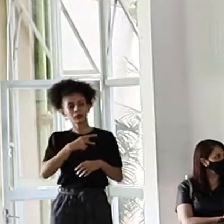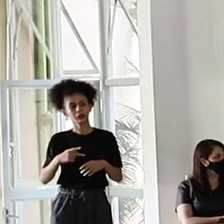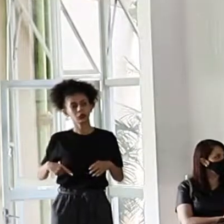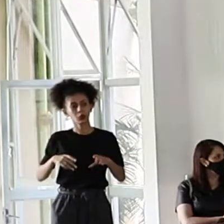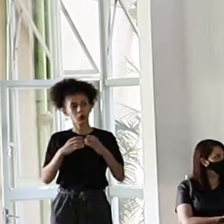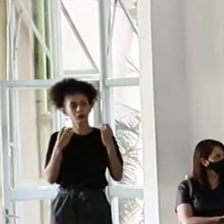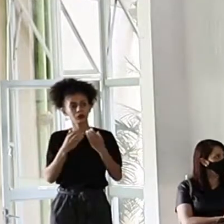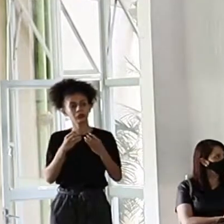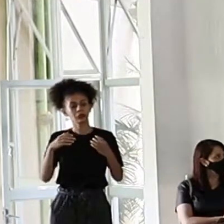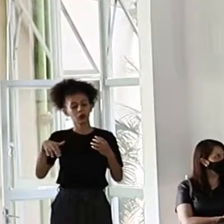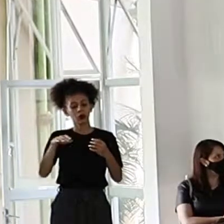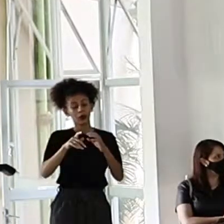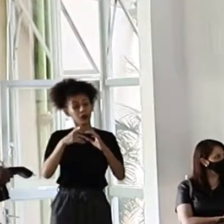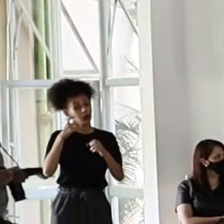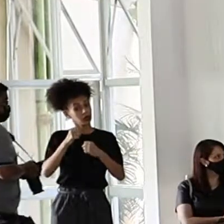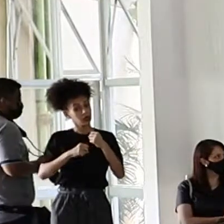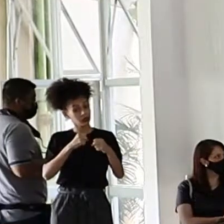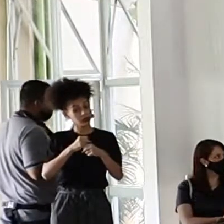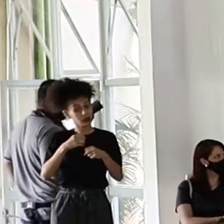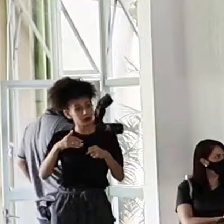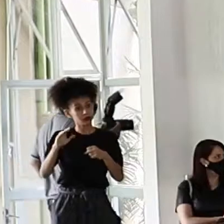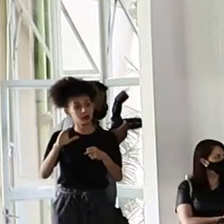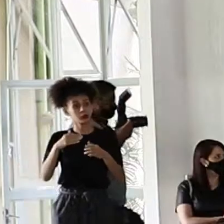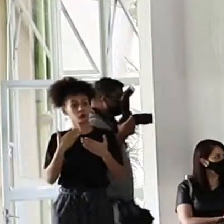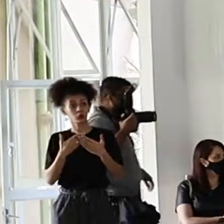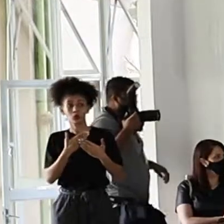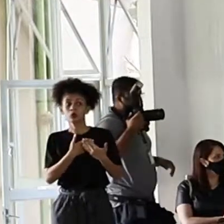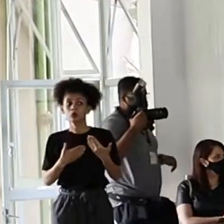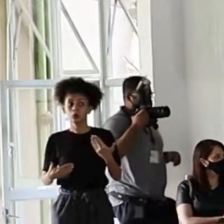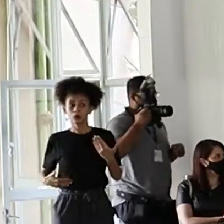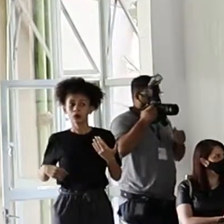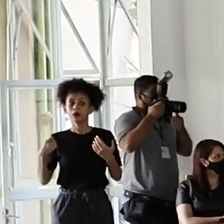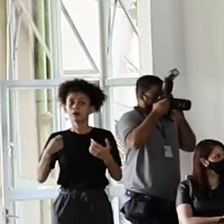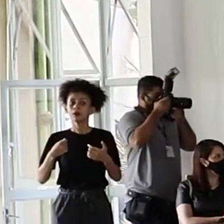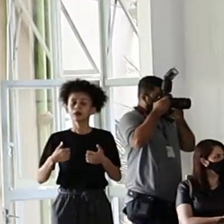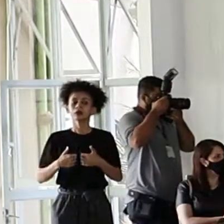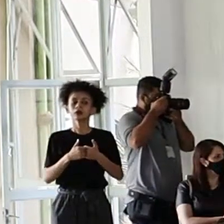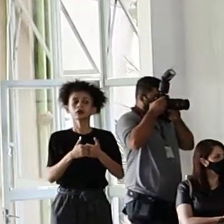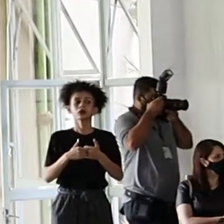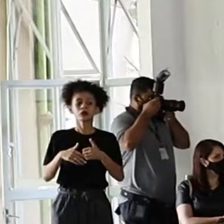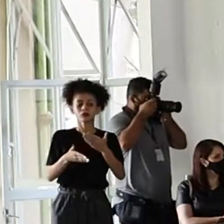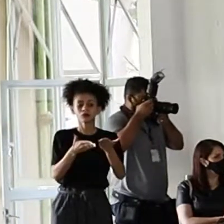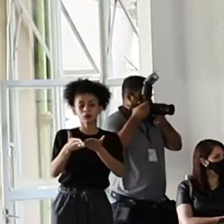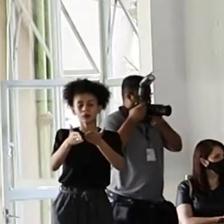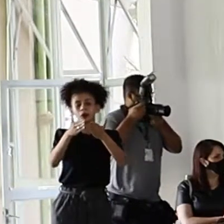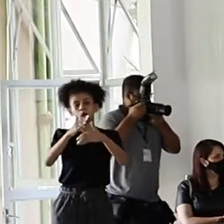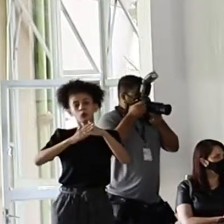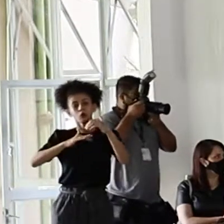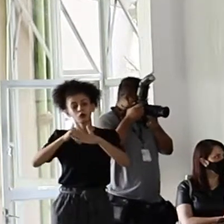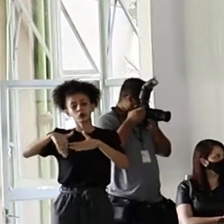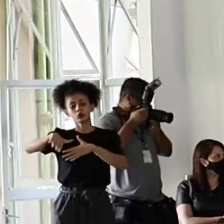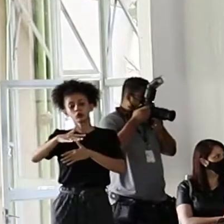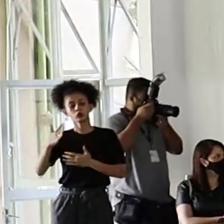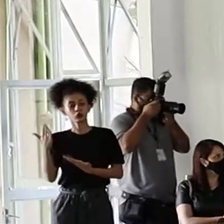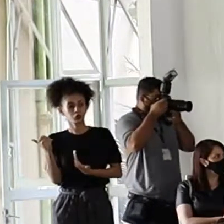terão que oferecer um itinerário profissional os jovens mas não dá para ser só a teoria eu quando pensa que ela tá Eu puxei